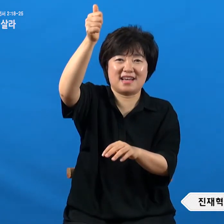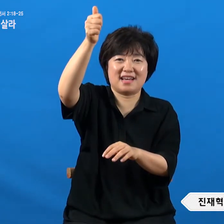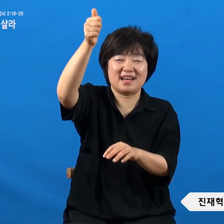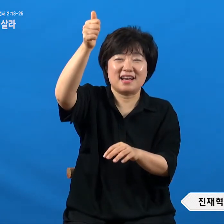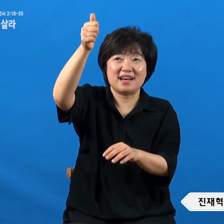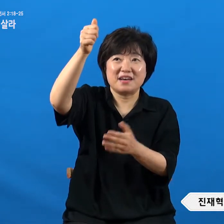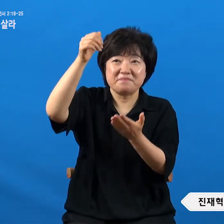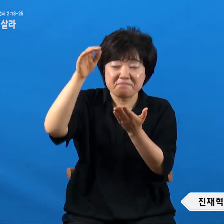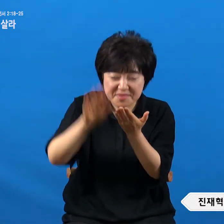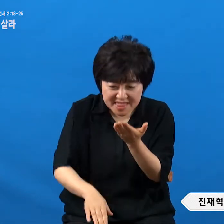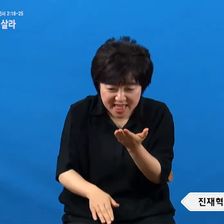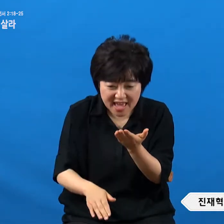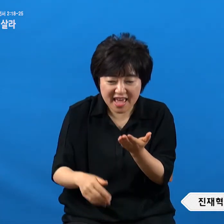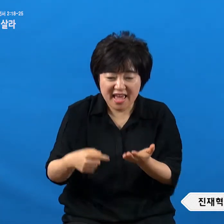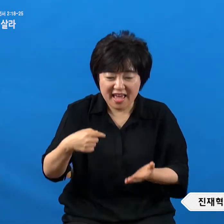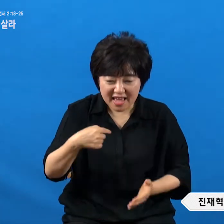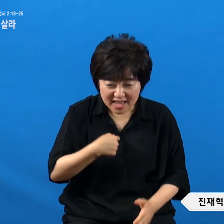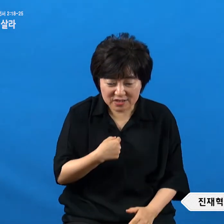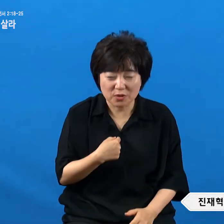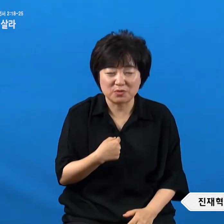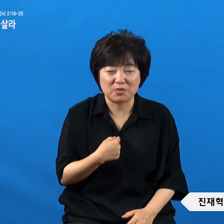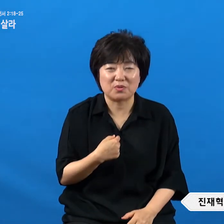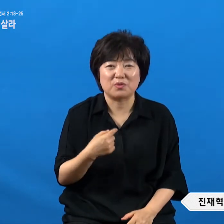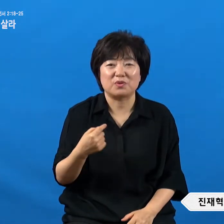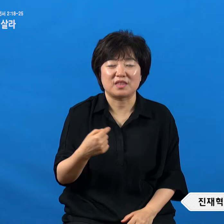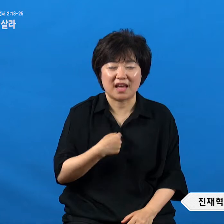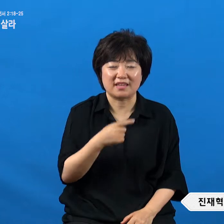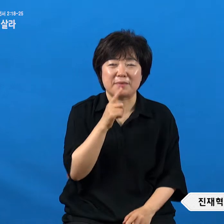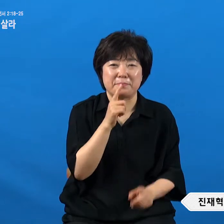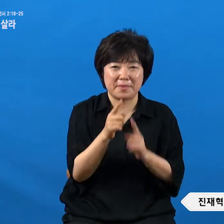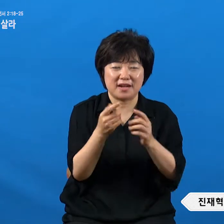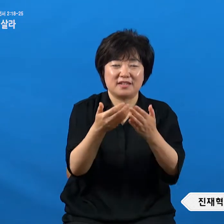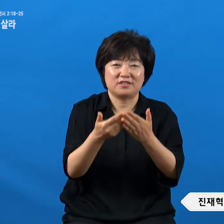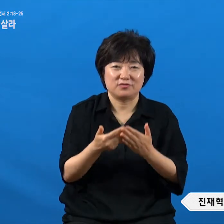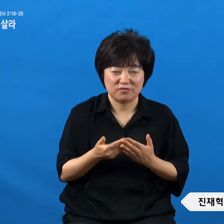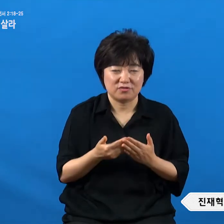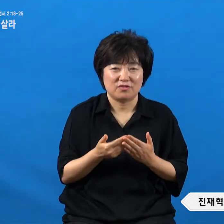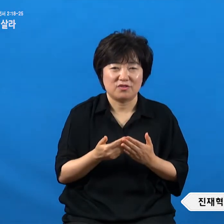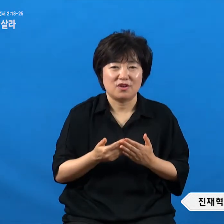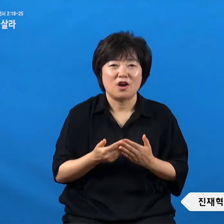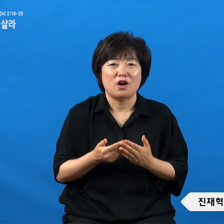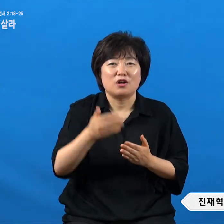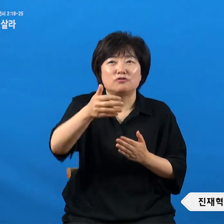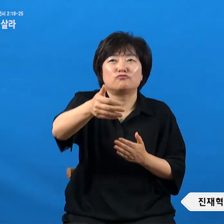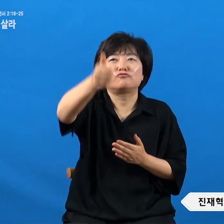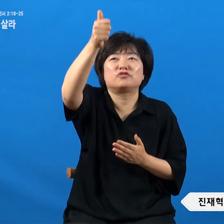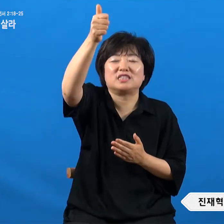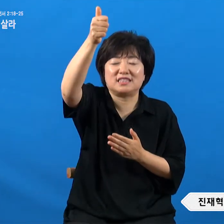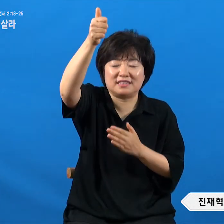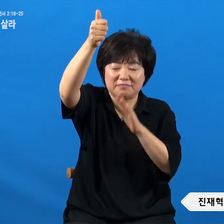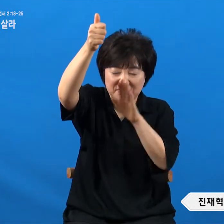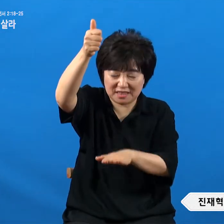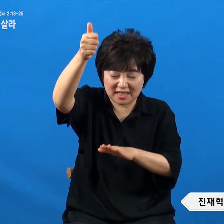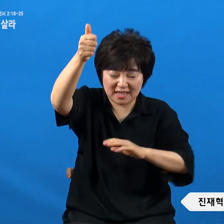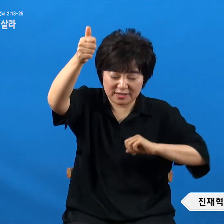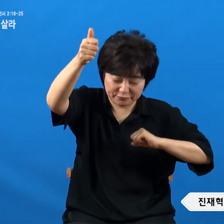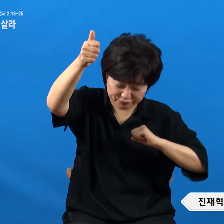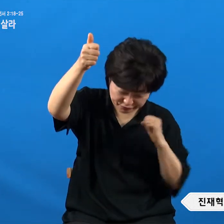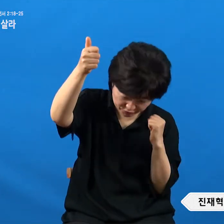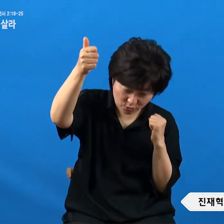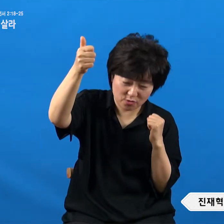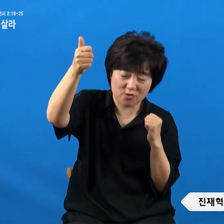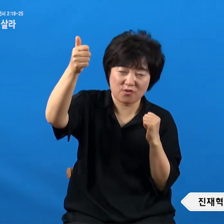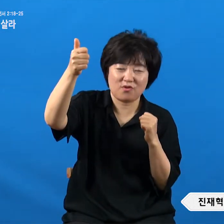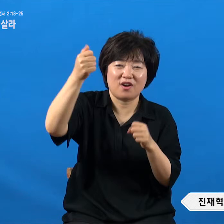보스의 관계 가운데서도 오늘 성경은 우리 가운데 말씀하고 있습니다. 주인들에게